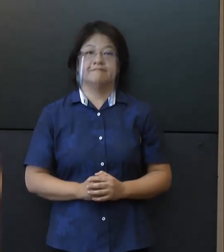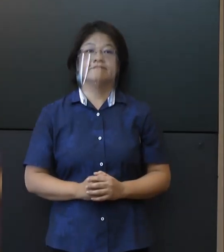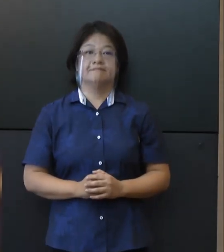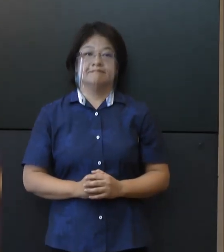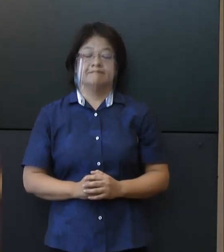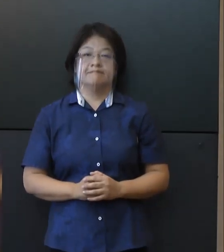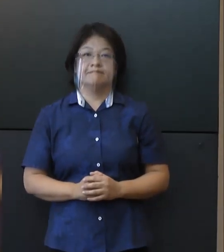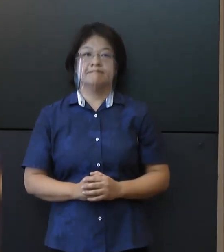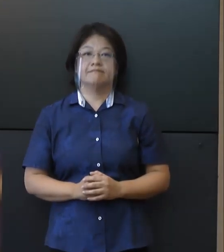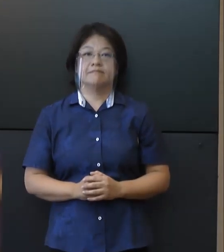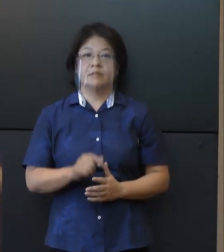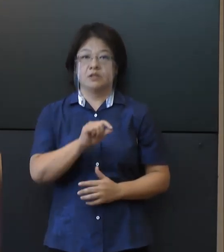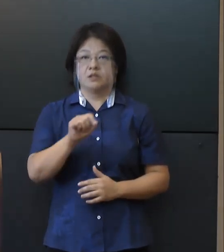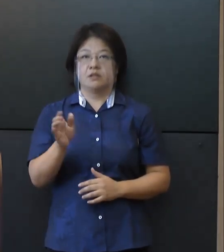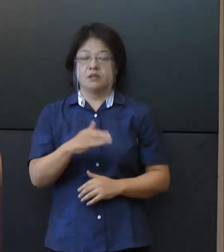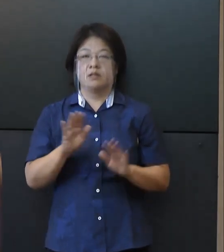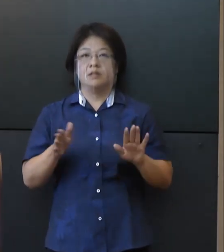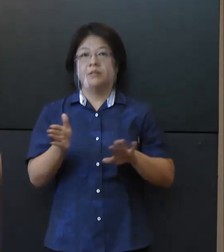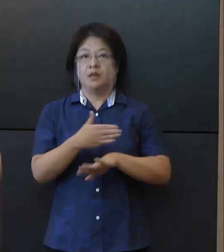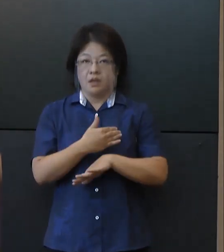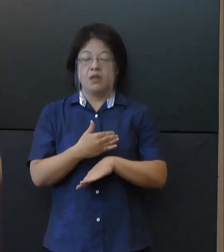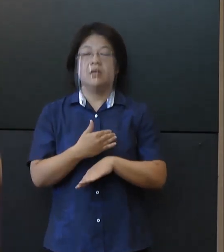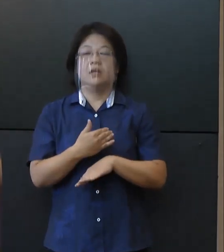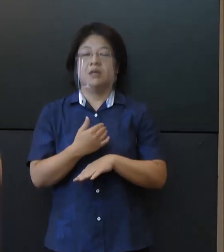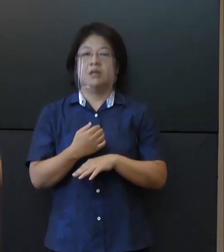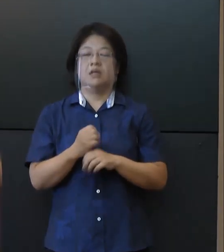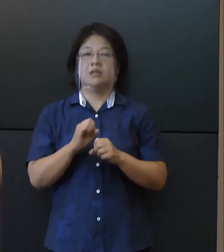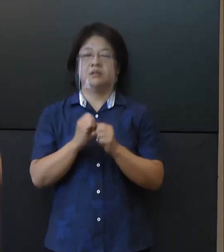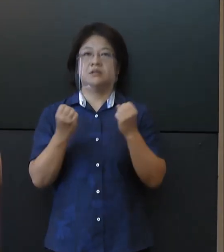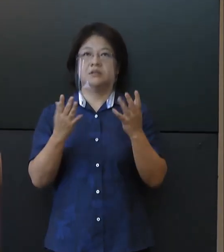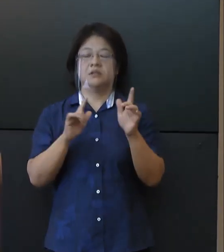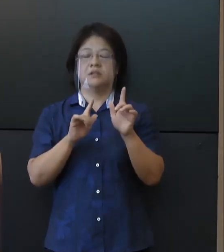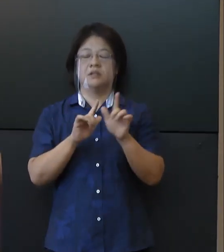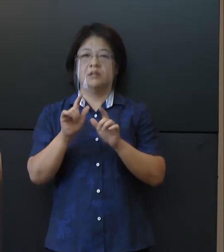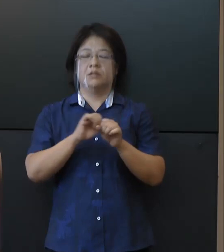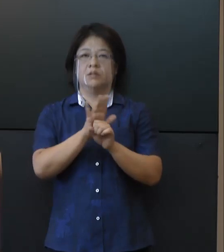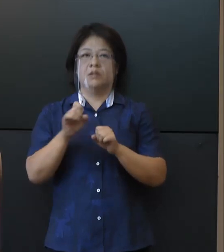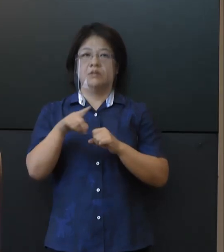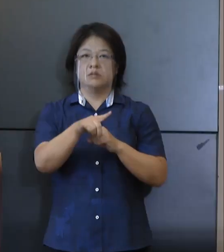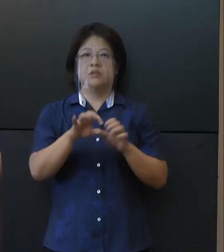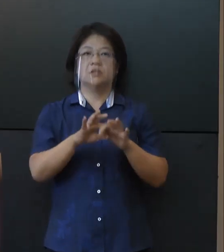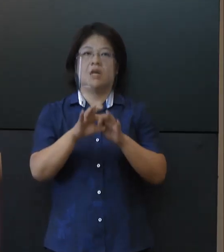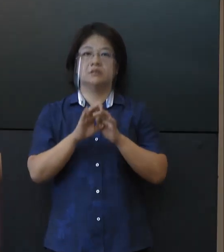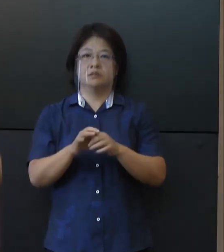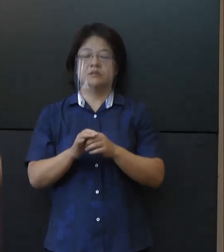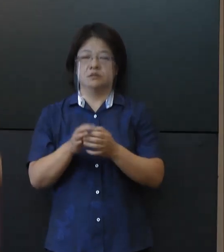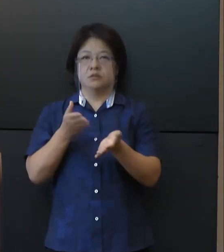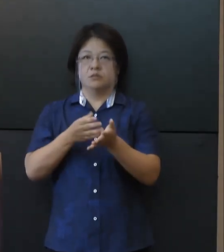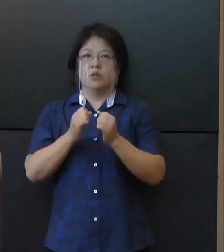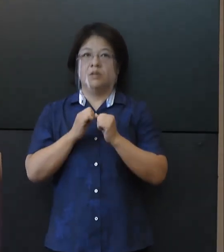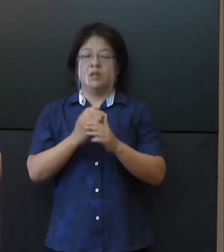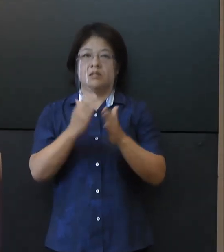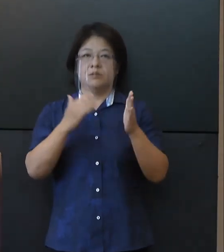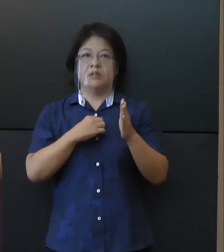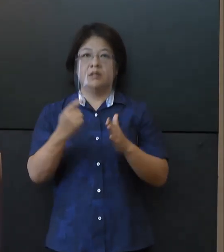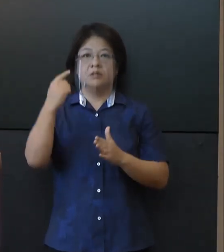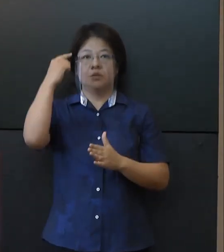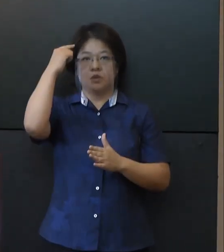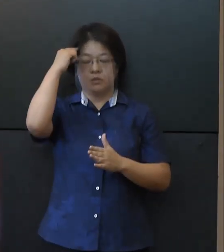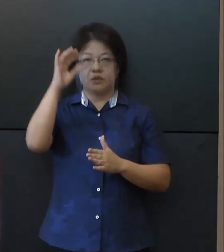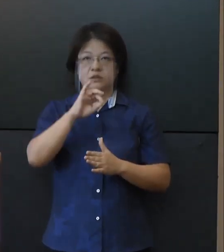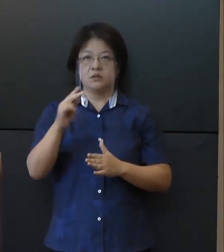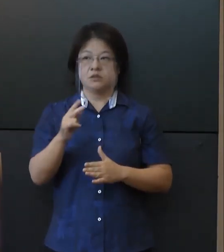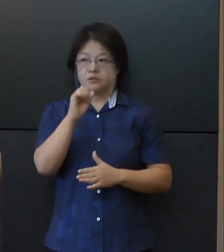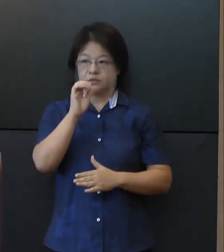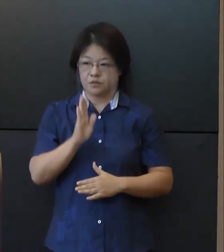ではこれより新型コロナウイルス感染症にかかる知事からの会見を始めます。では玉城知事からコメント発表